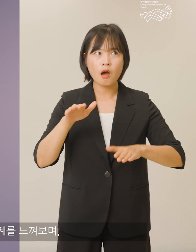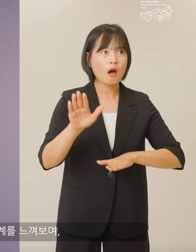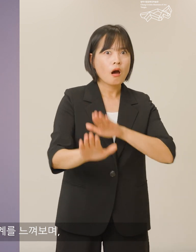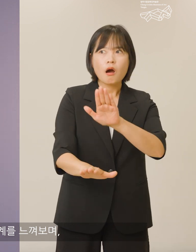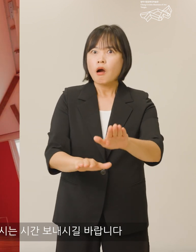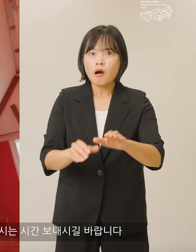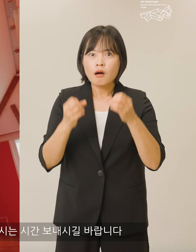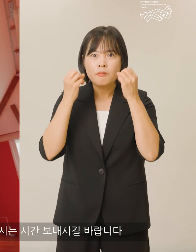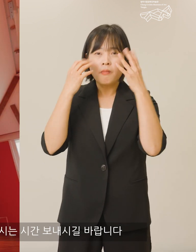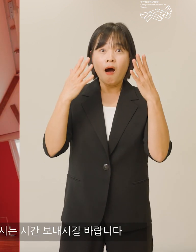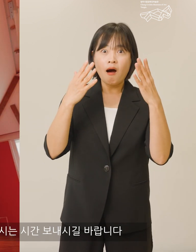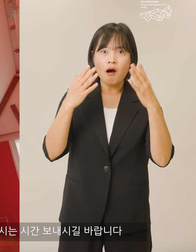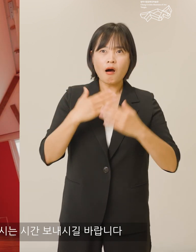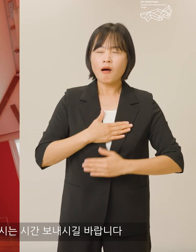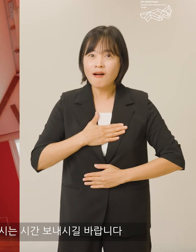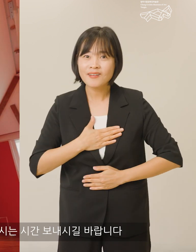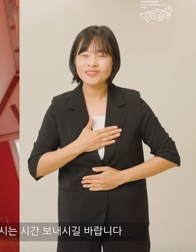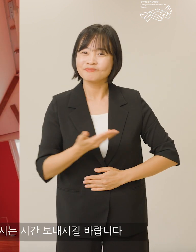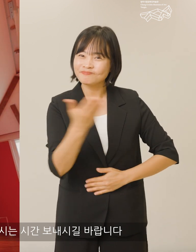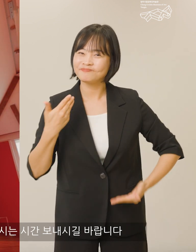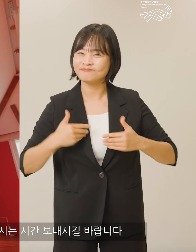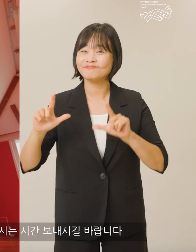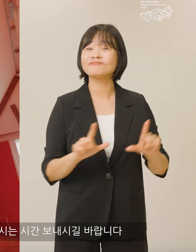느껴보며 바쁜 일상에서 벗어나